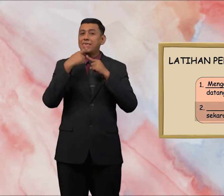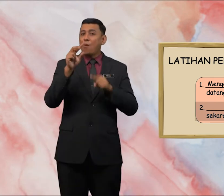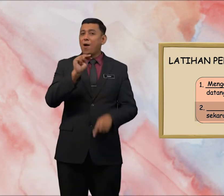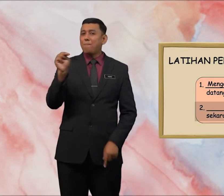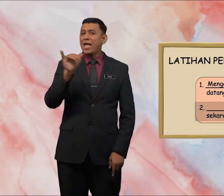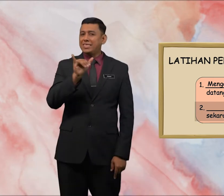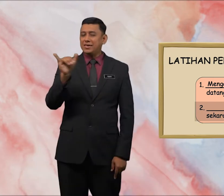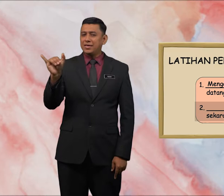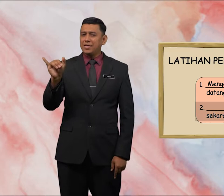Jawapannya